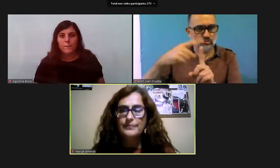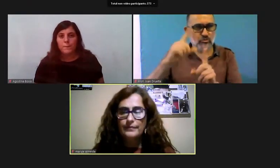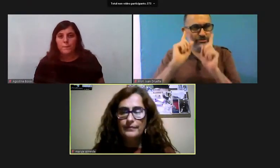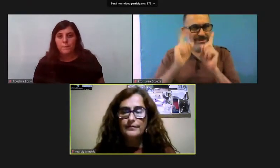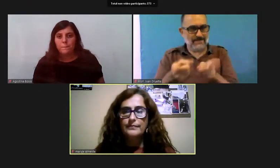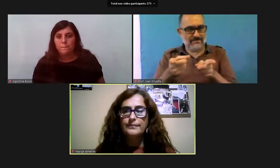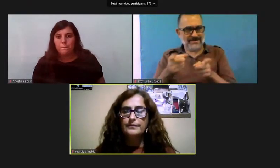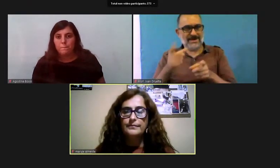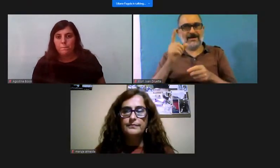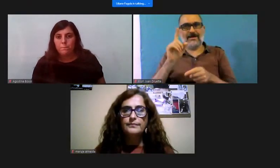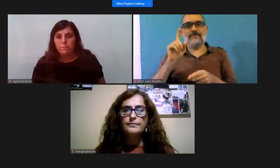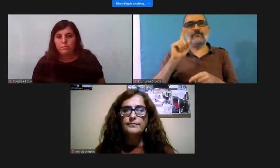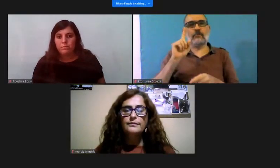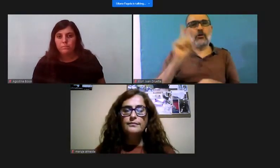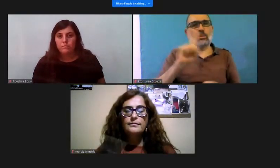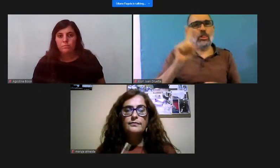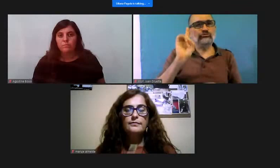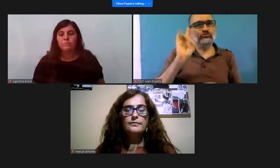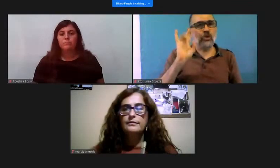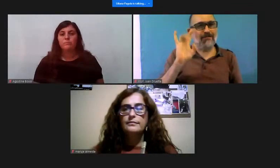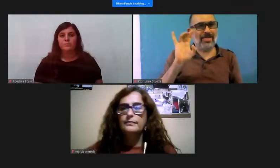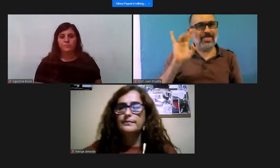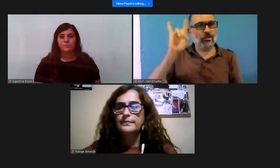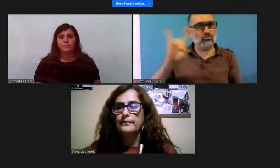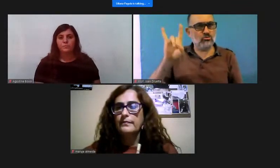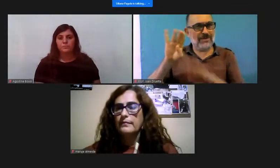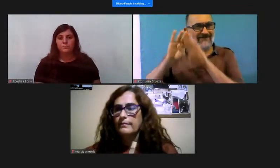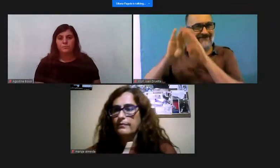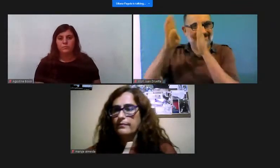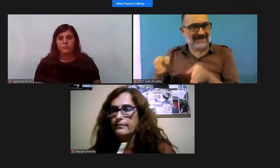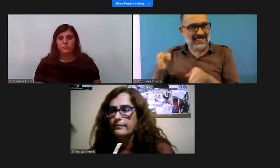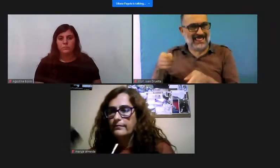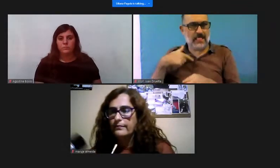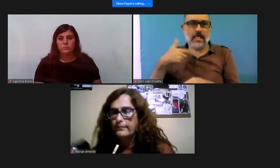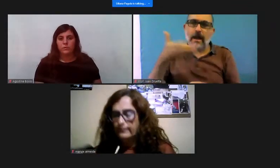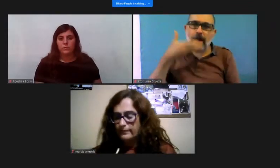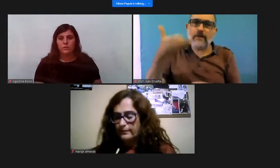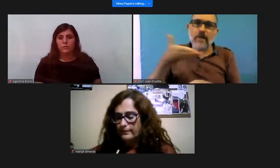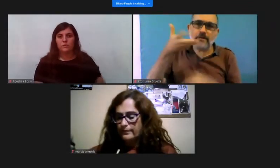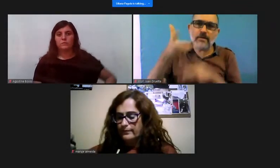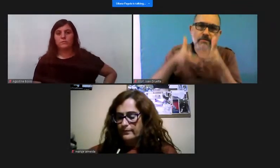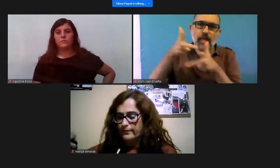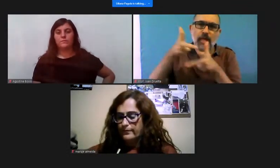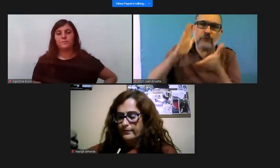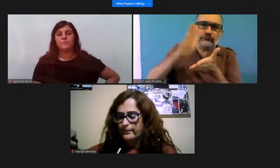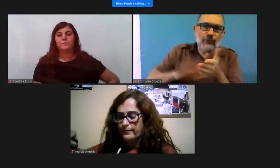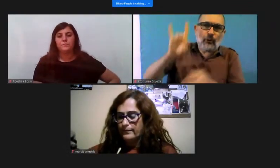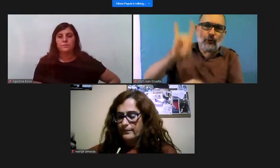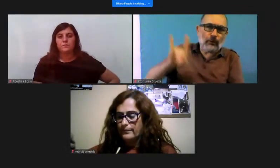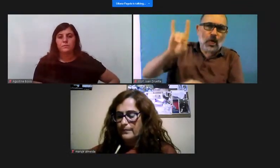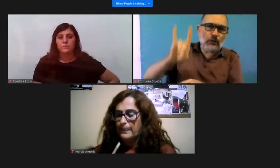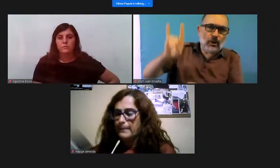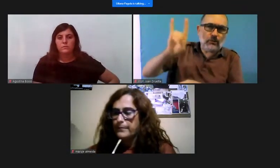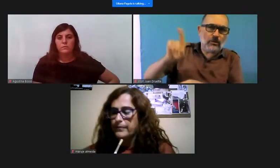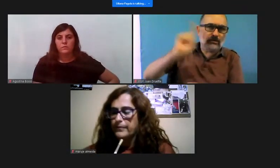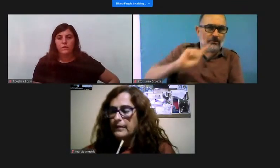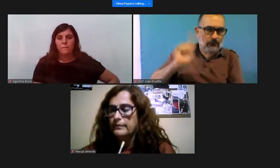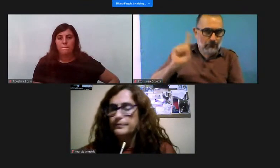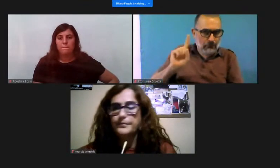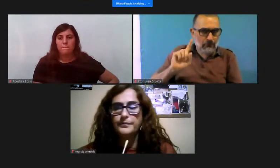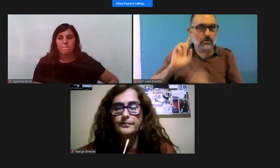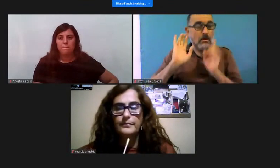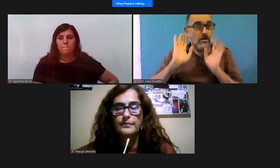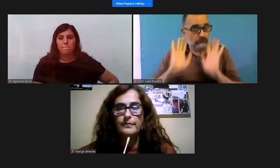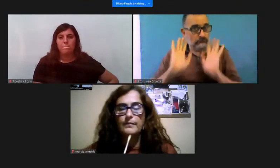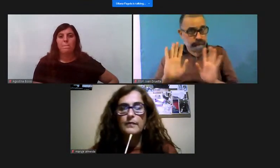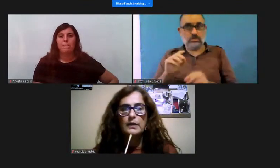Sí, yo quiero sumar algo a lo que vos estabas diciendo, porque no es solamente, bueno, estamos hablando mucho acerca